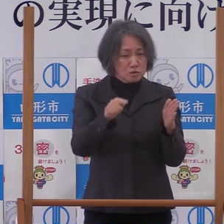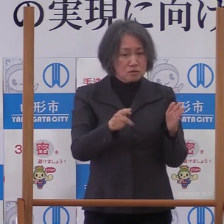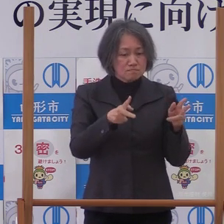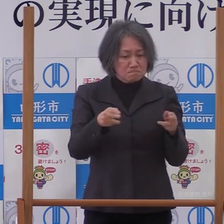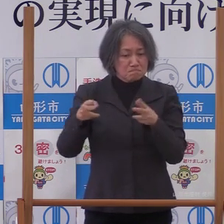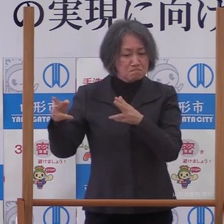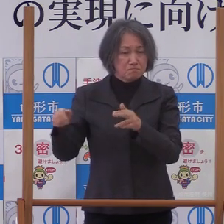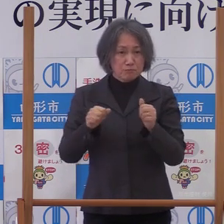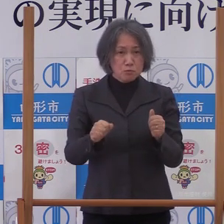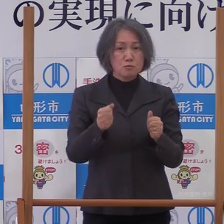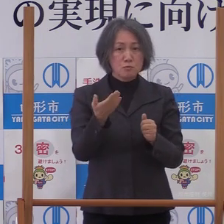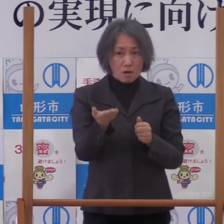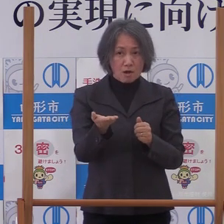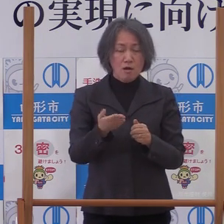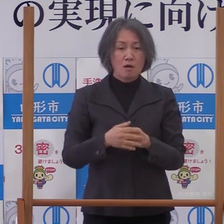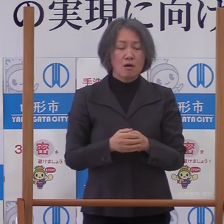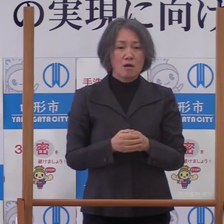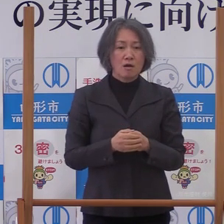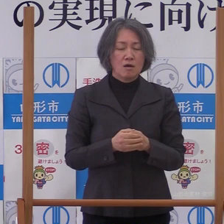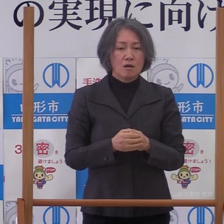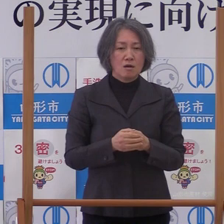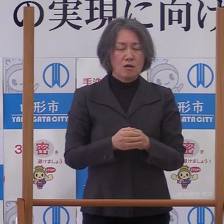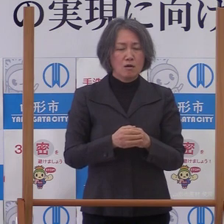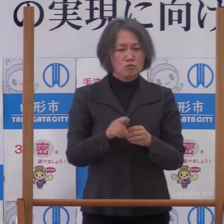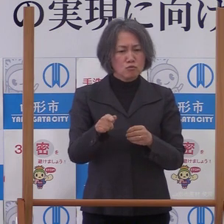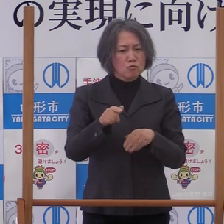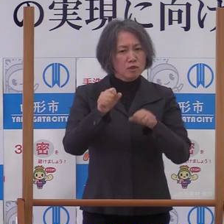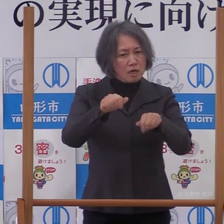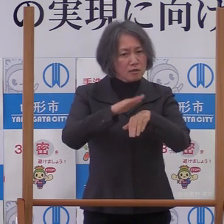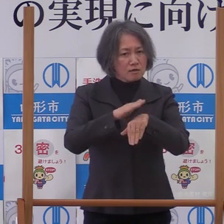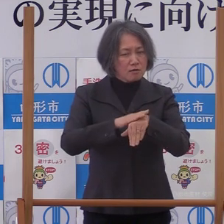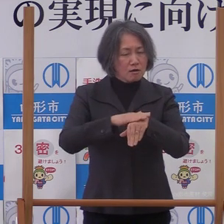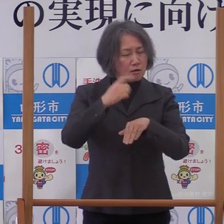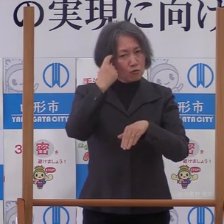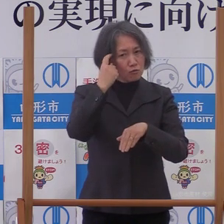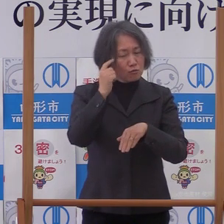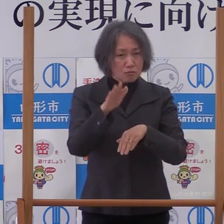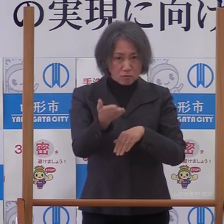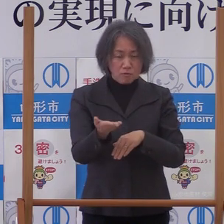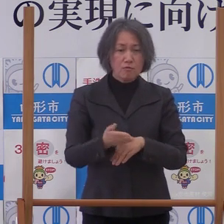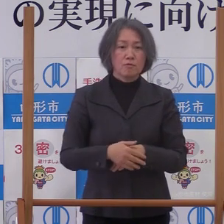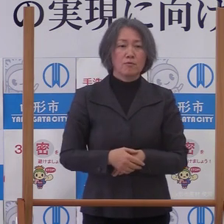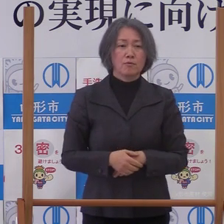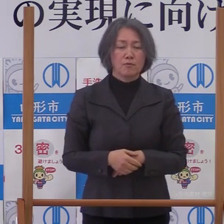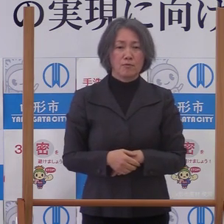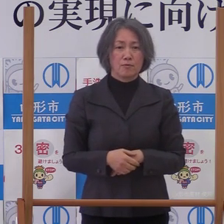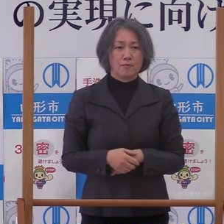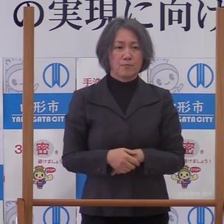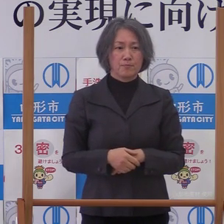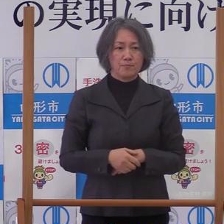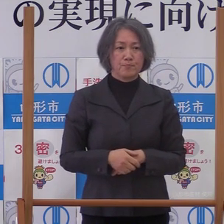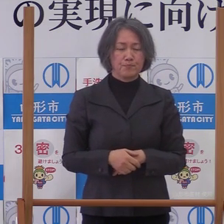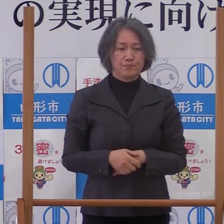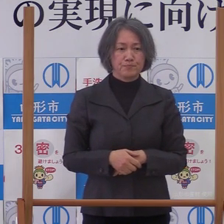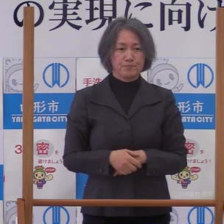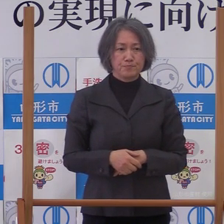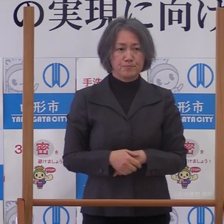か、その50人というのは どのように考えていらっしゃるんでしょうか。